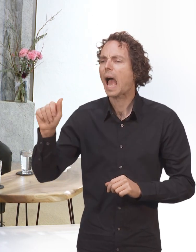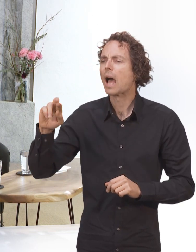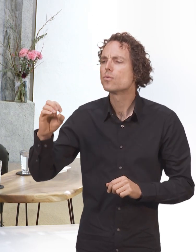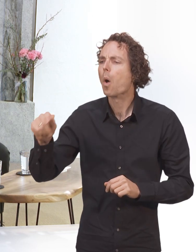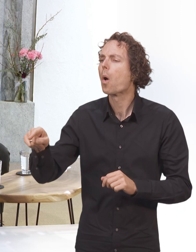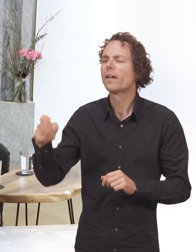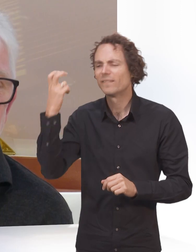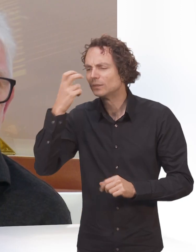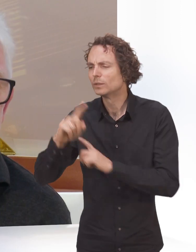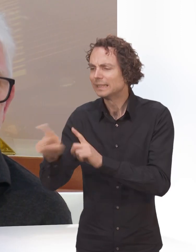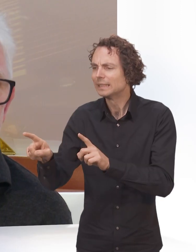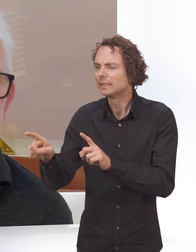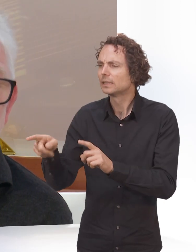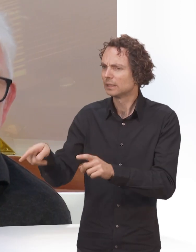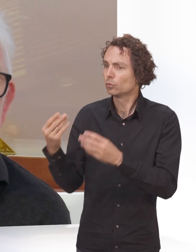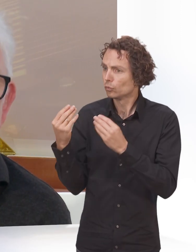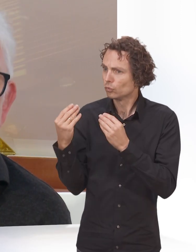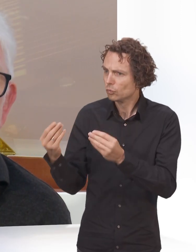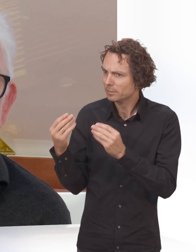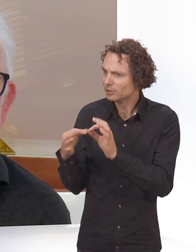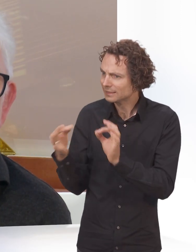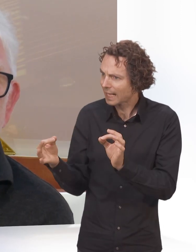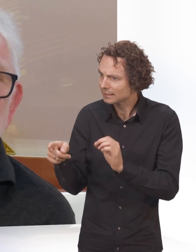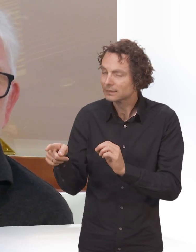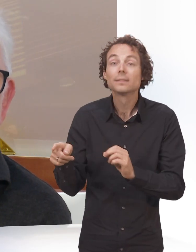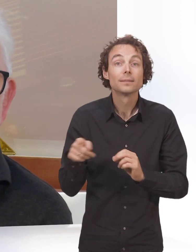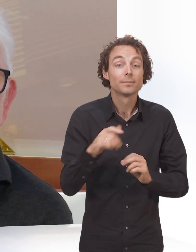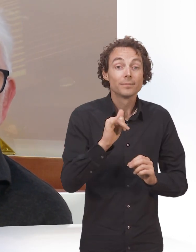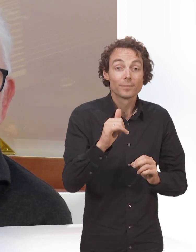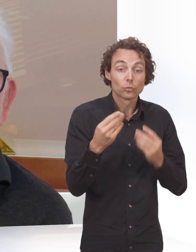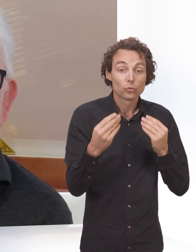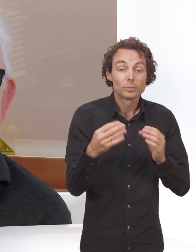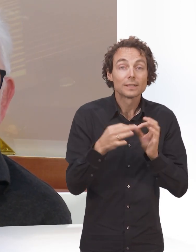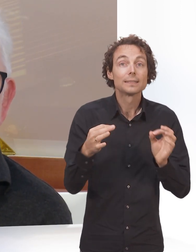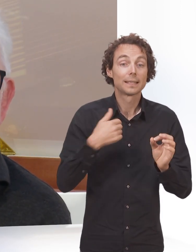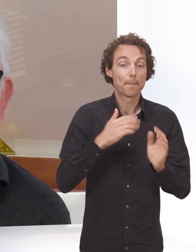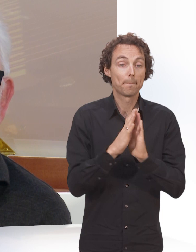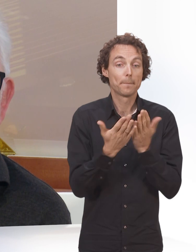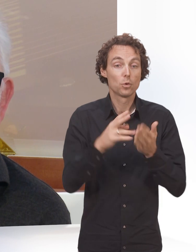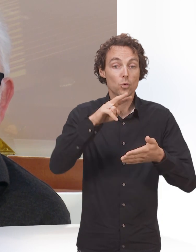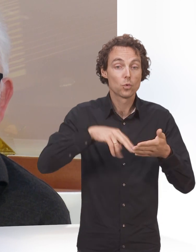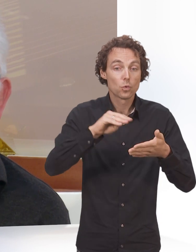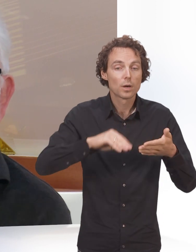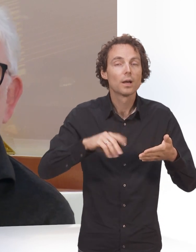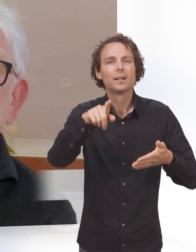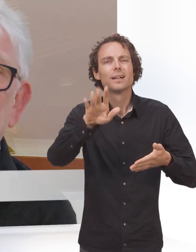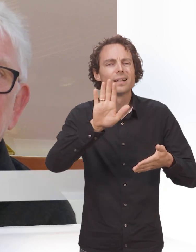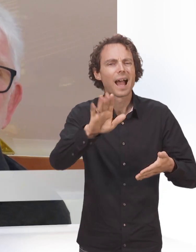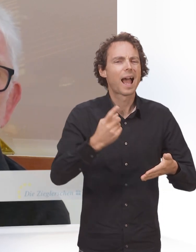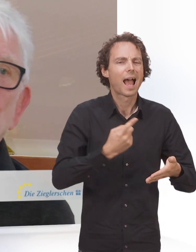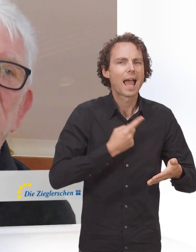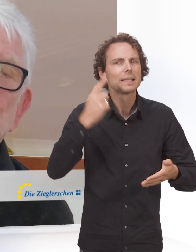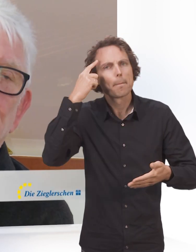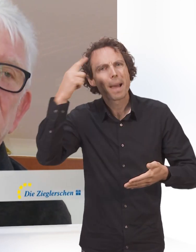ne? Das war so eine meiner... typischer Satz, den das ist ein typischer Satz. Ich habe ein Buch geschrieben, das heißt Bibel, dir deine Meinung. Da habe ich eine